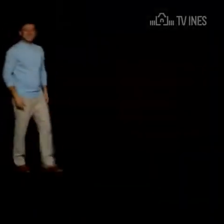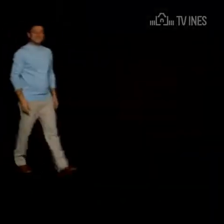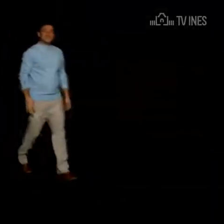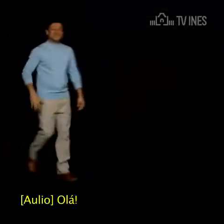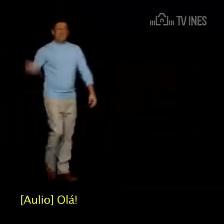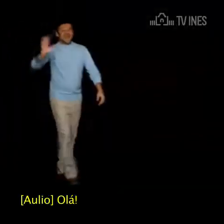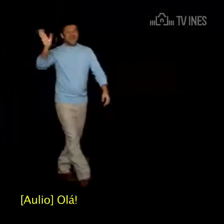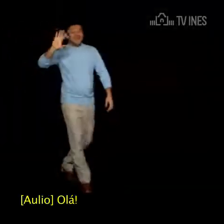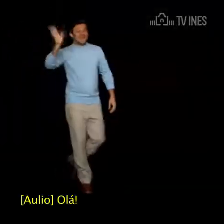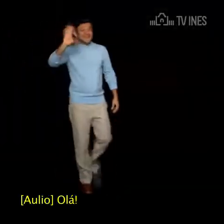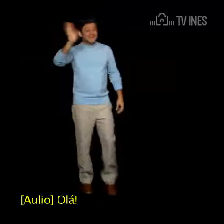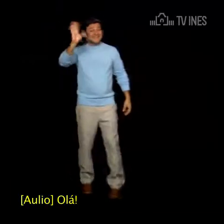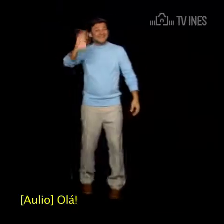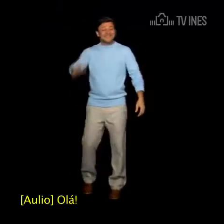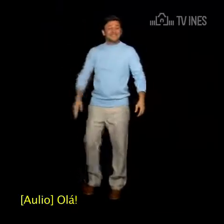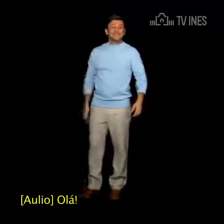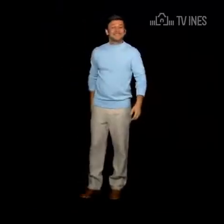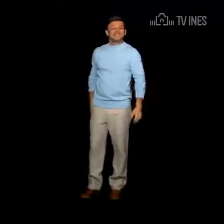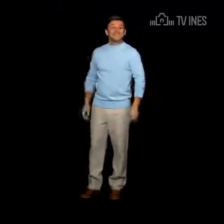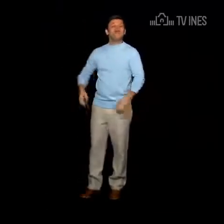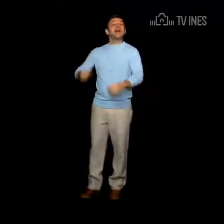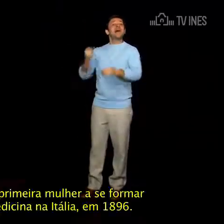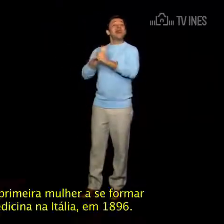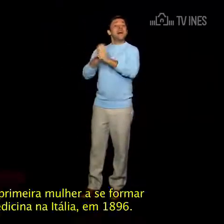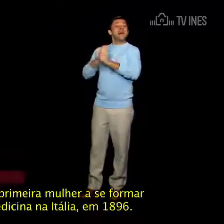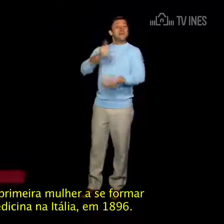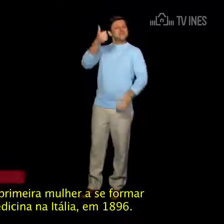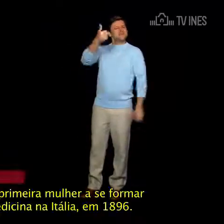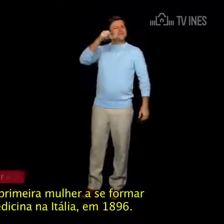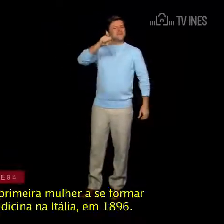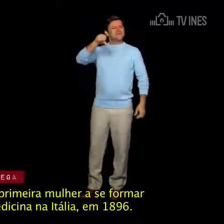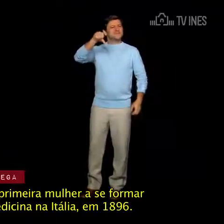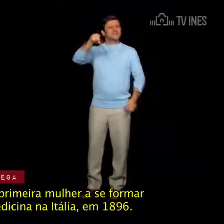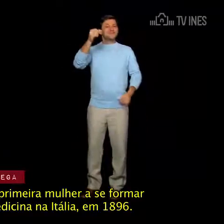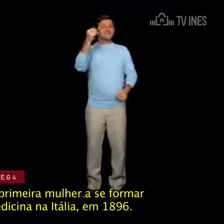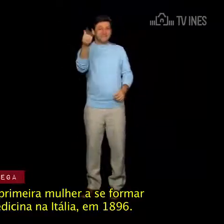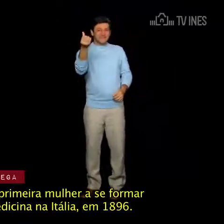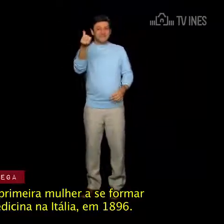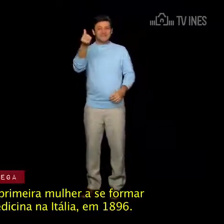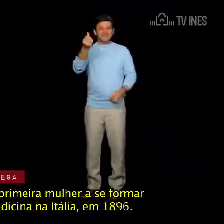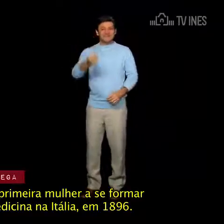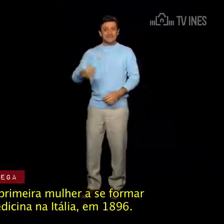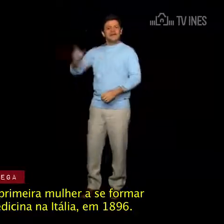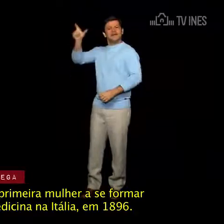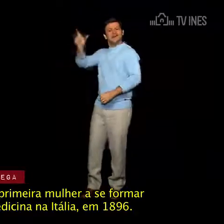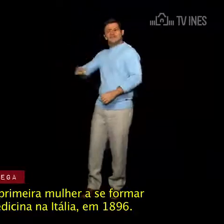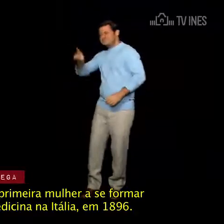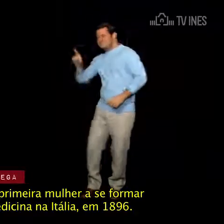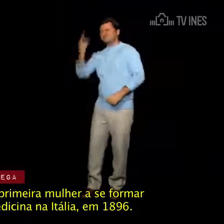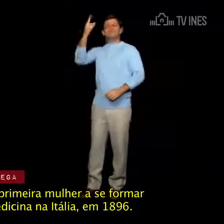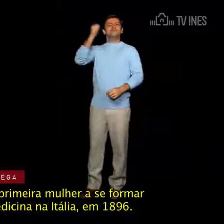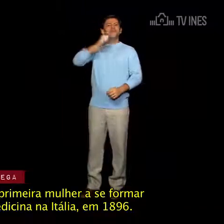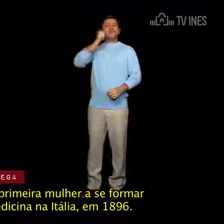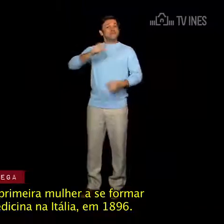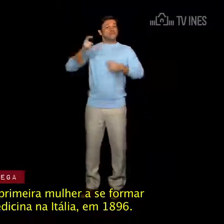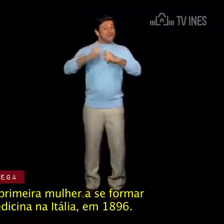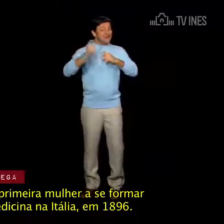Olá! Ela foi a primeira mulher a se formar em medicina na Itália em